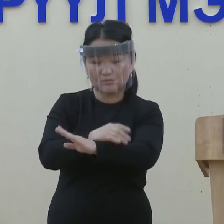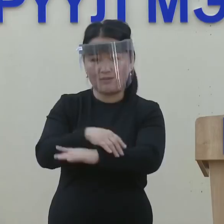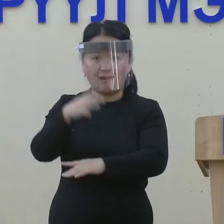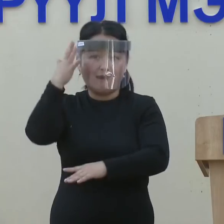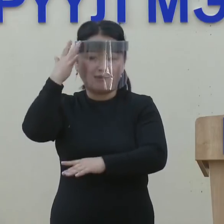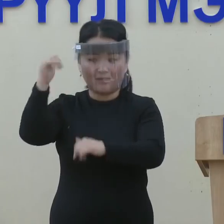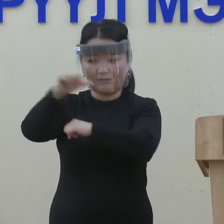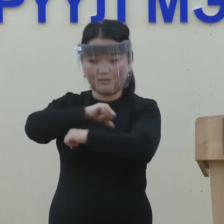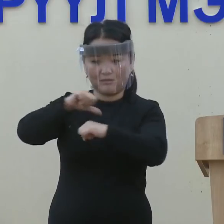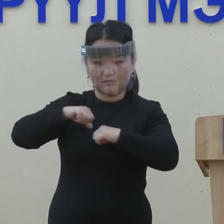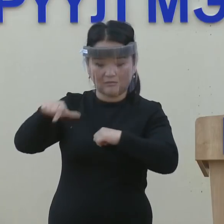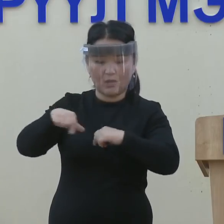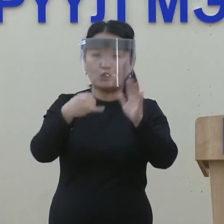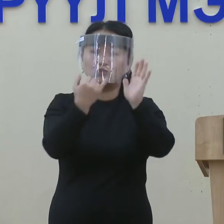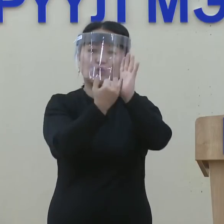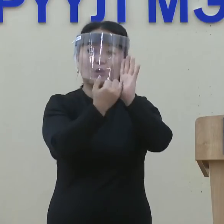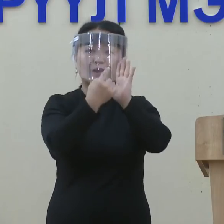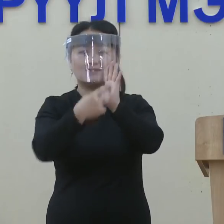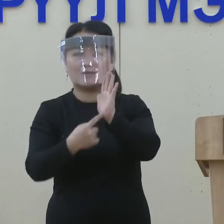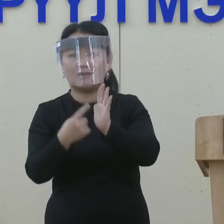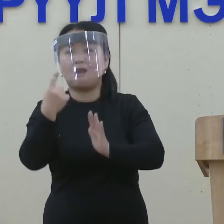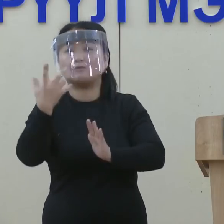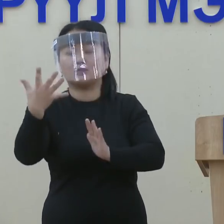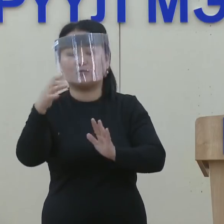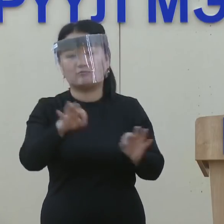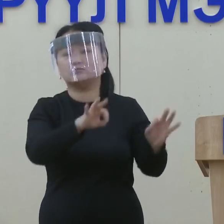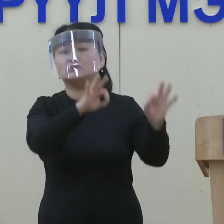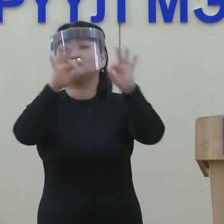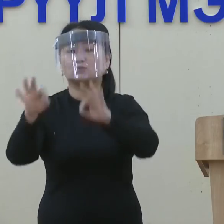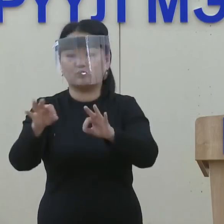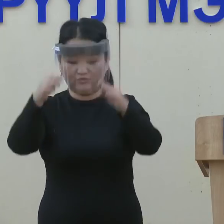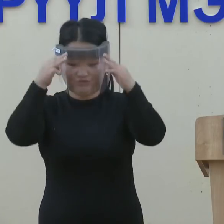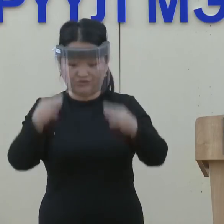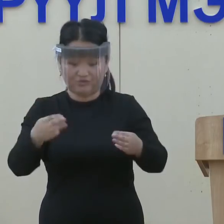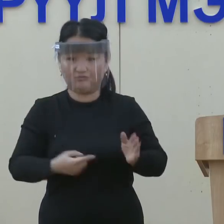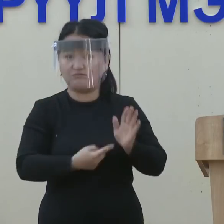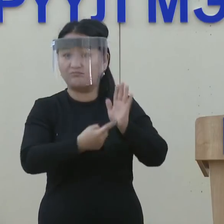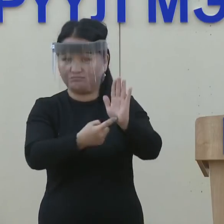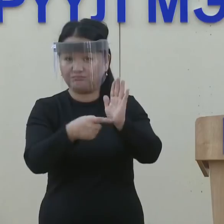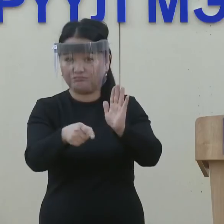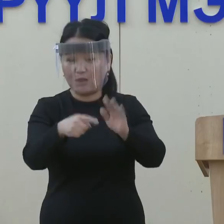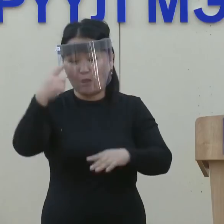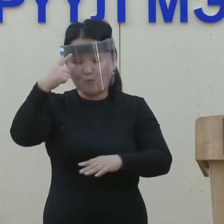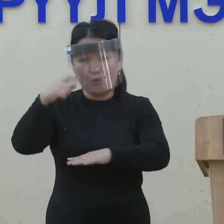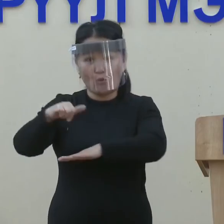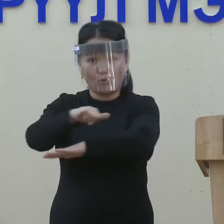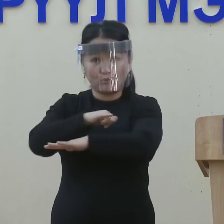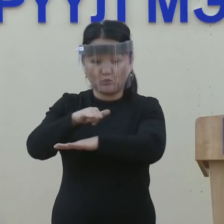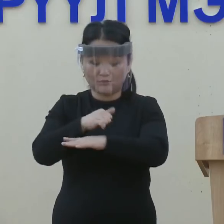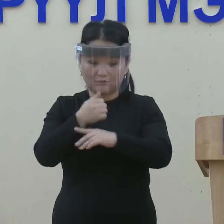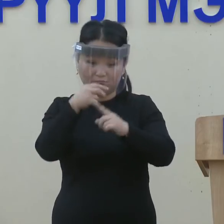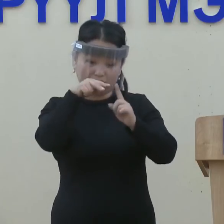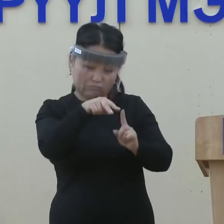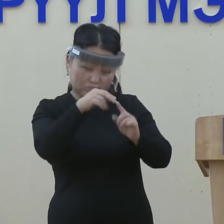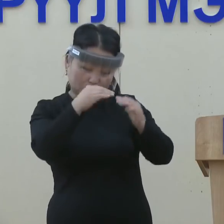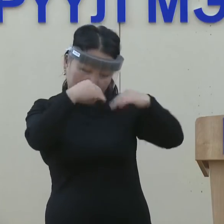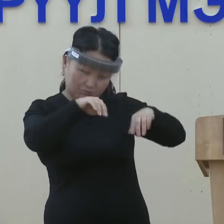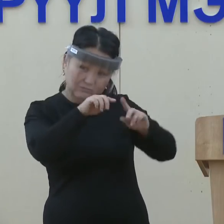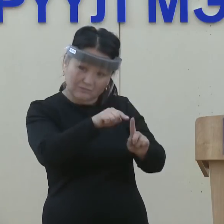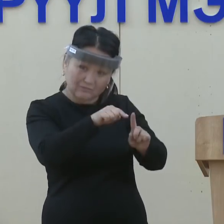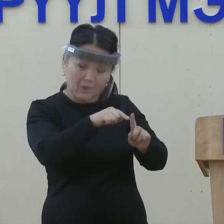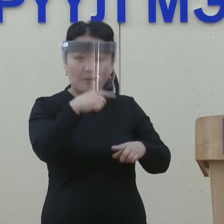сарын 15 хүртэл сунгана гэсэн одоо шийдвэрийг бол гарсан байна. За манай улсын хувьд бол ажиглалтанд 1227